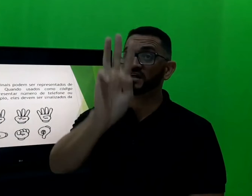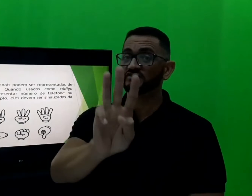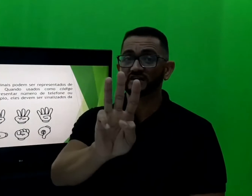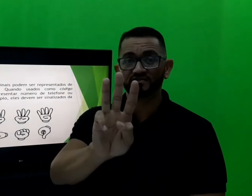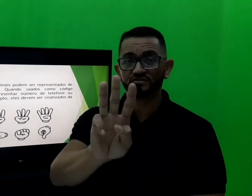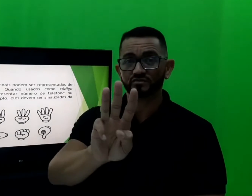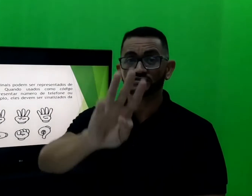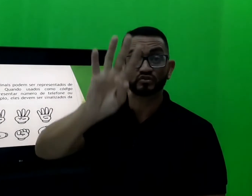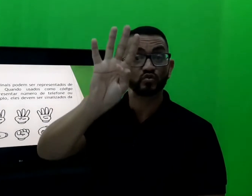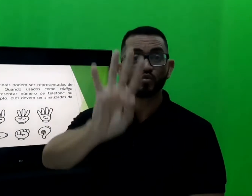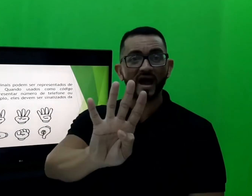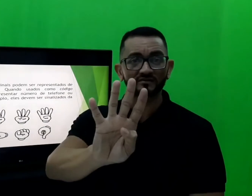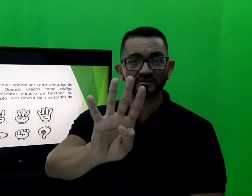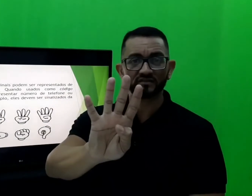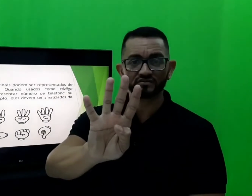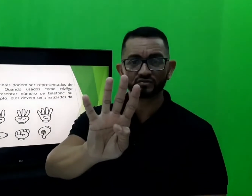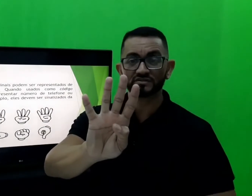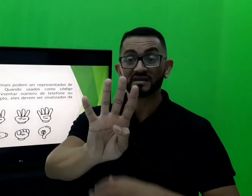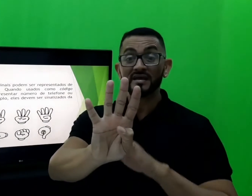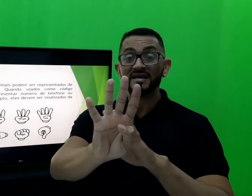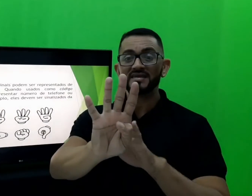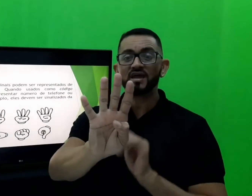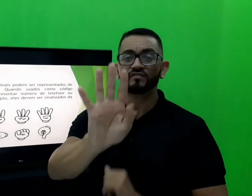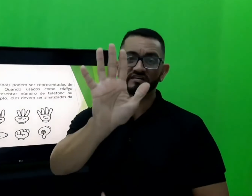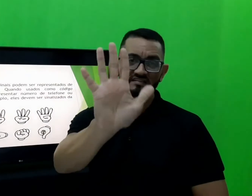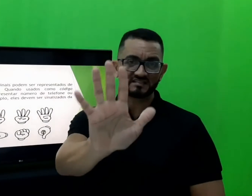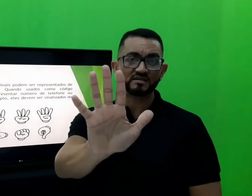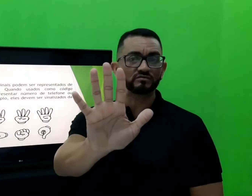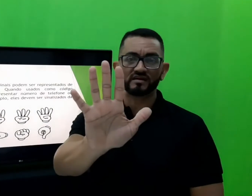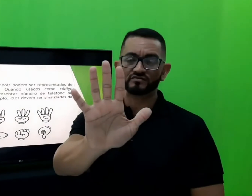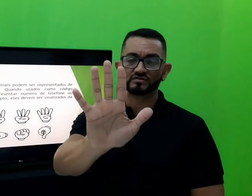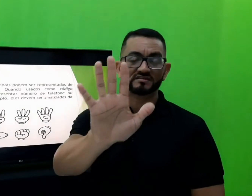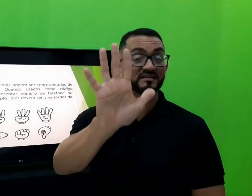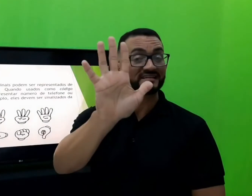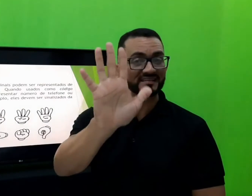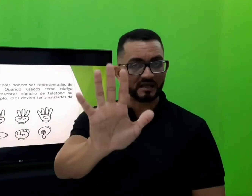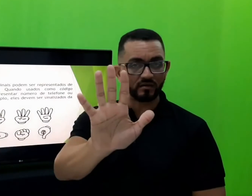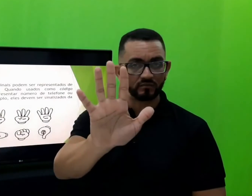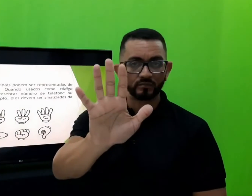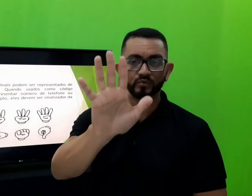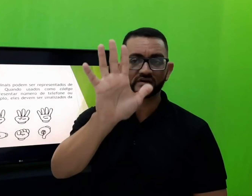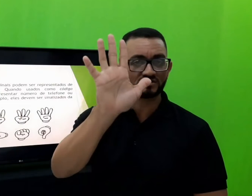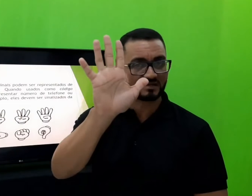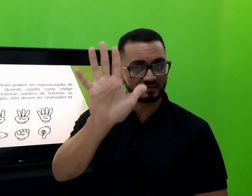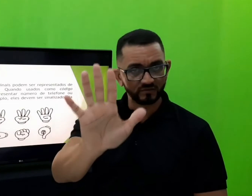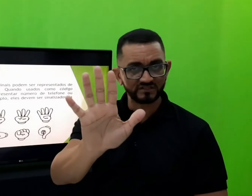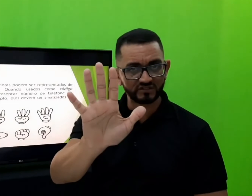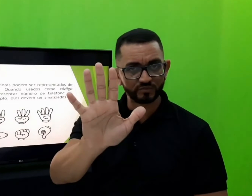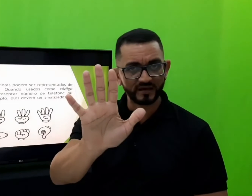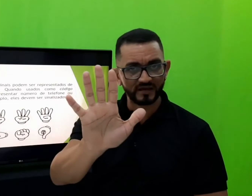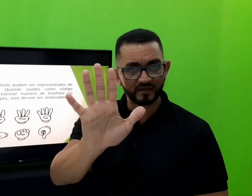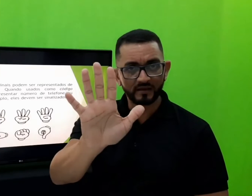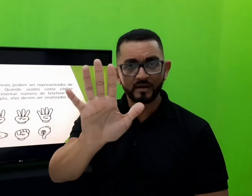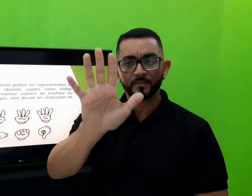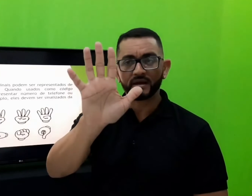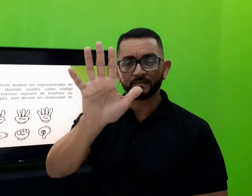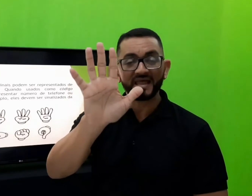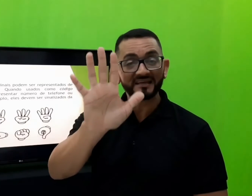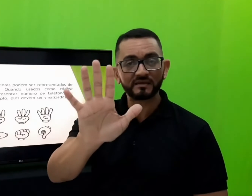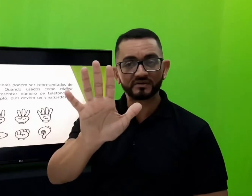3 televisões, 4 televisões, e aí eu vou fazer 5 televisões assim? Não. Porque isso aqui não existe na Libras.